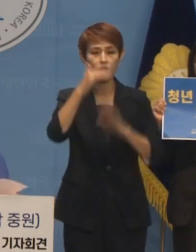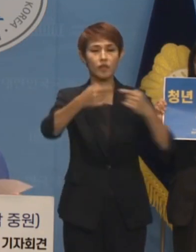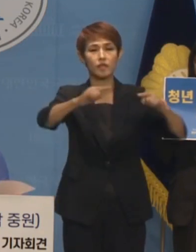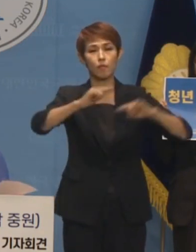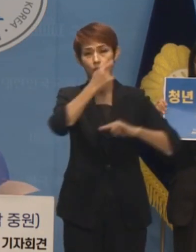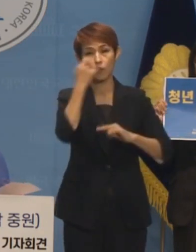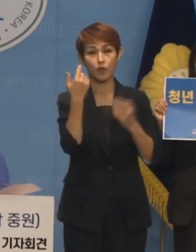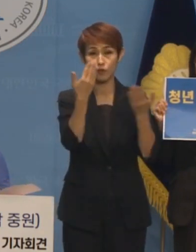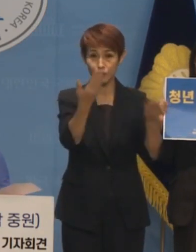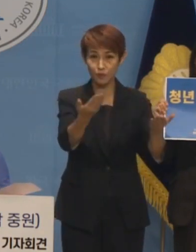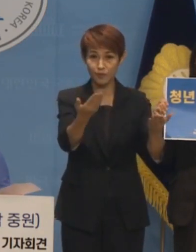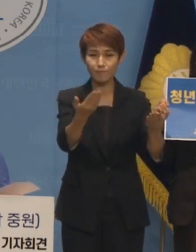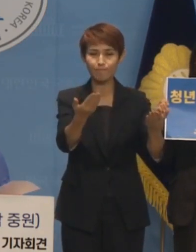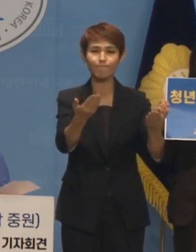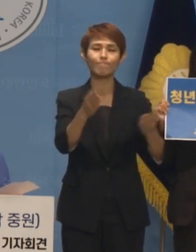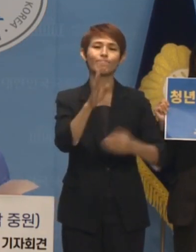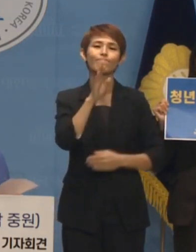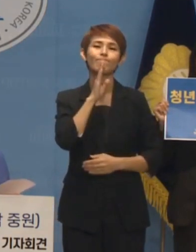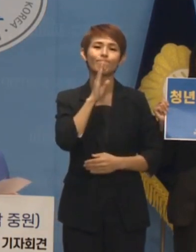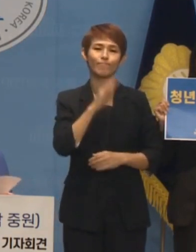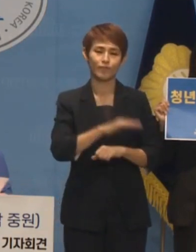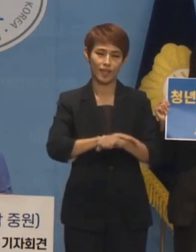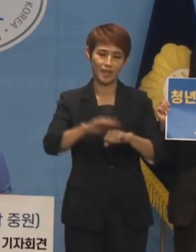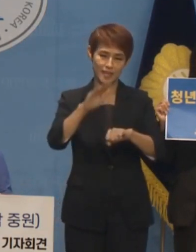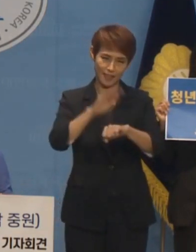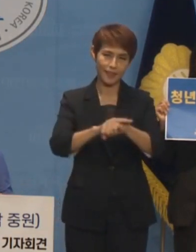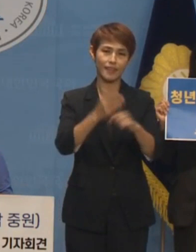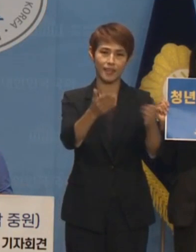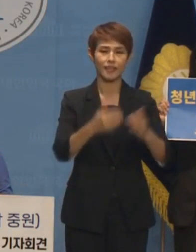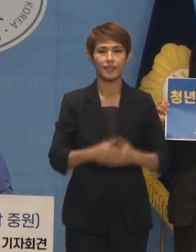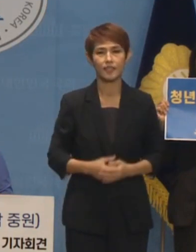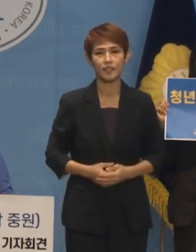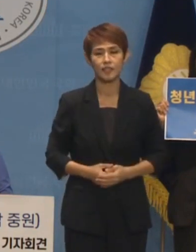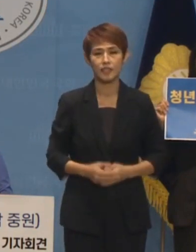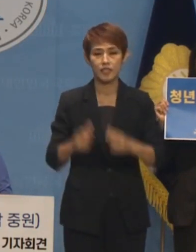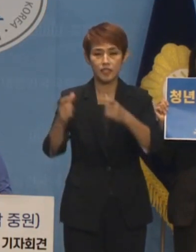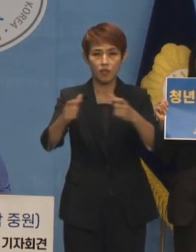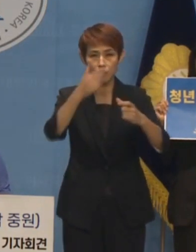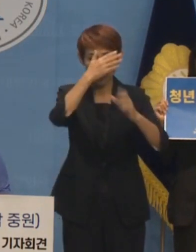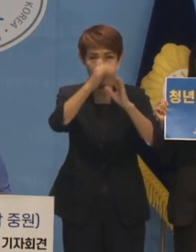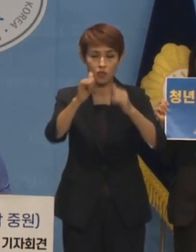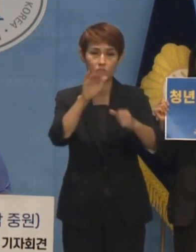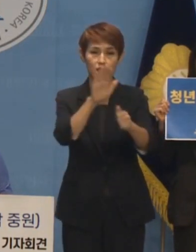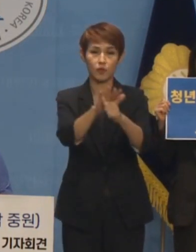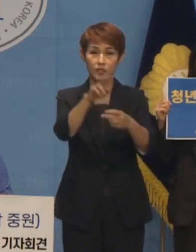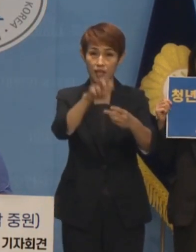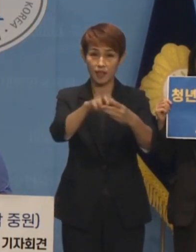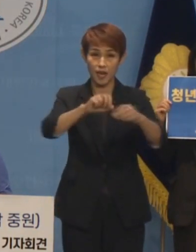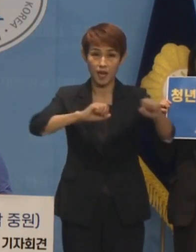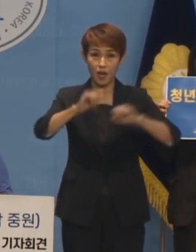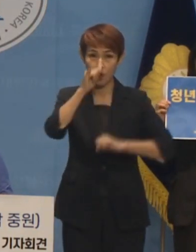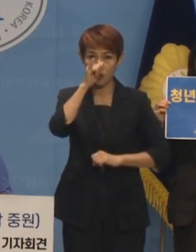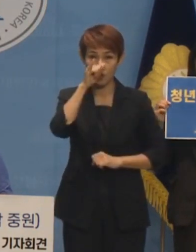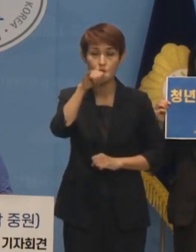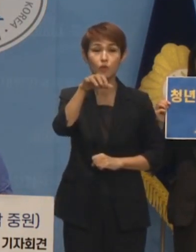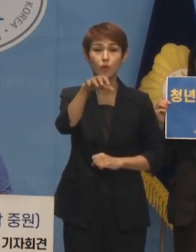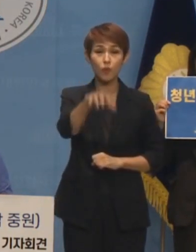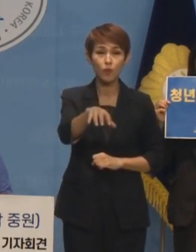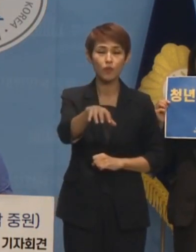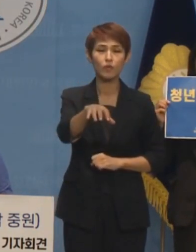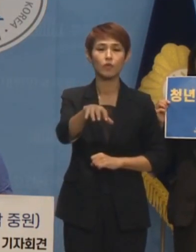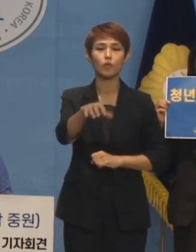확대에 있어서 바람직하다고 봅니다. 또한 현재 지역 청년지원센터에서 수행하고 있는 공강 공유,